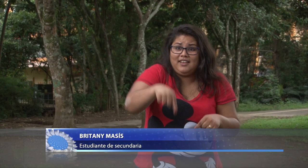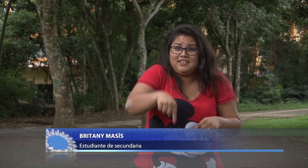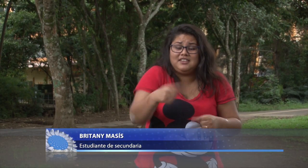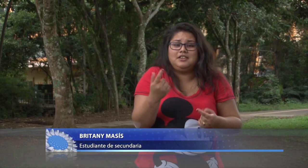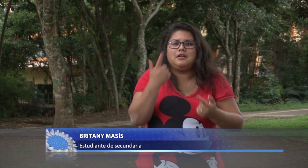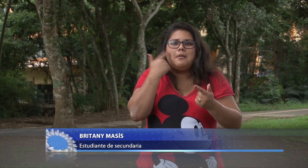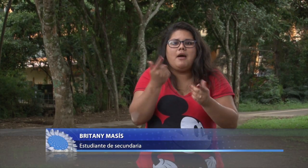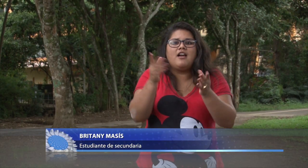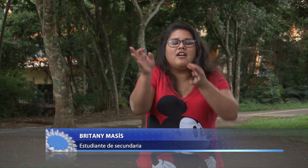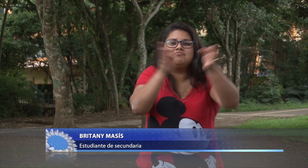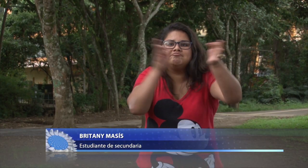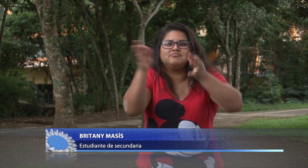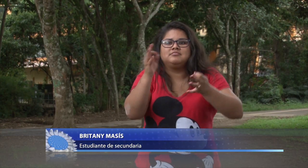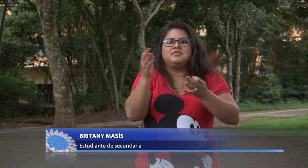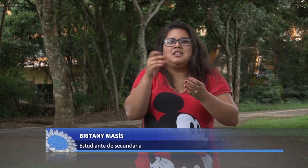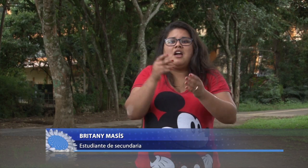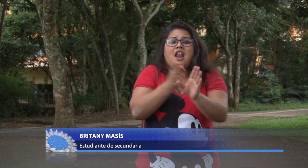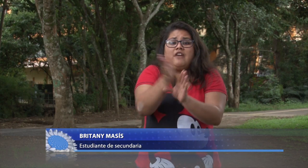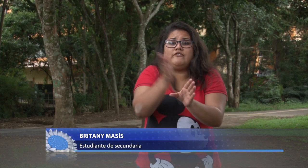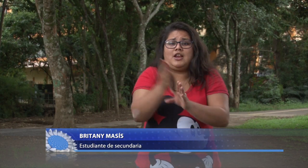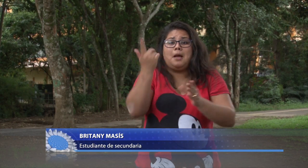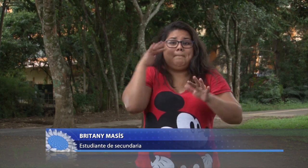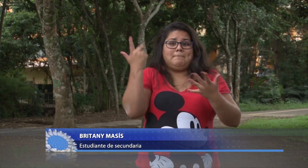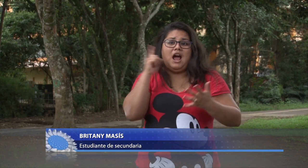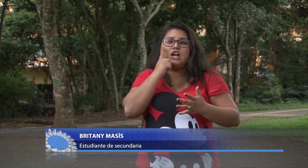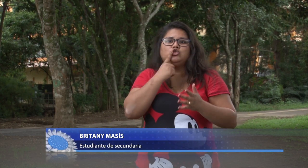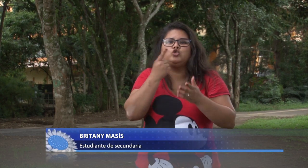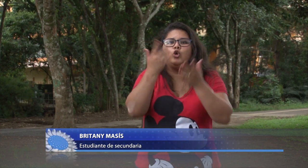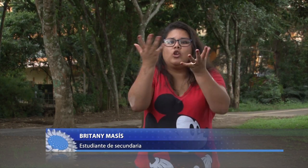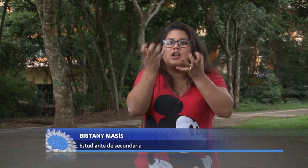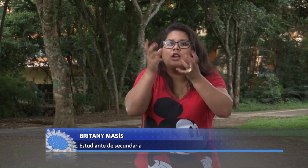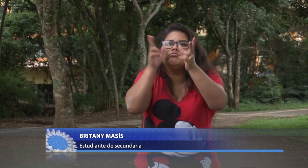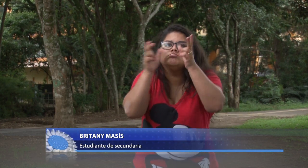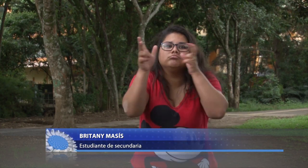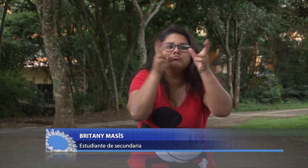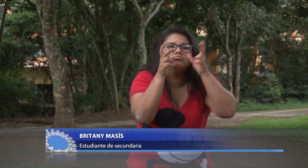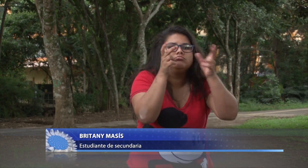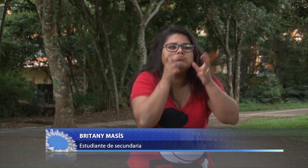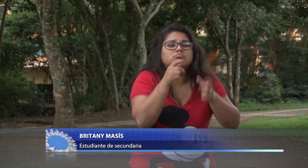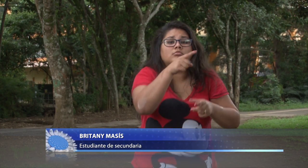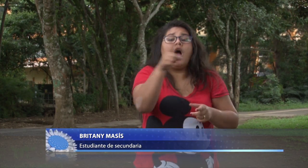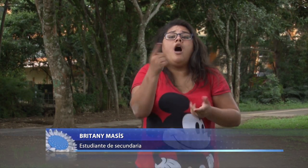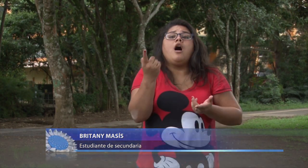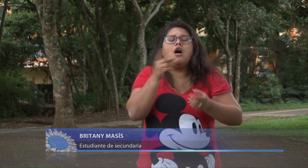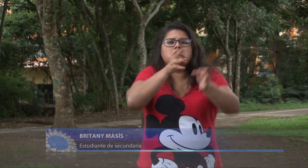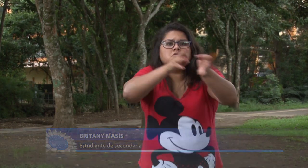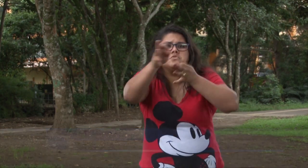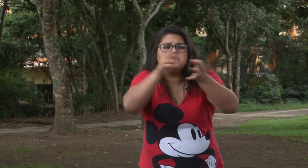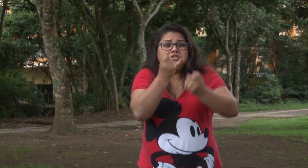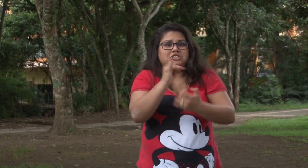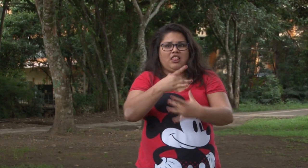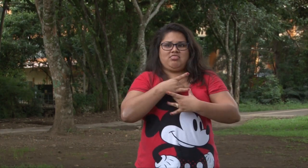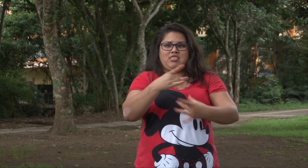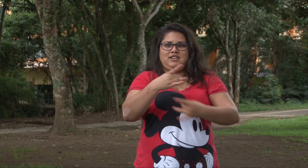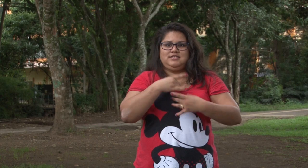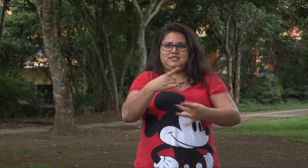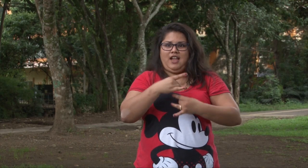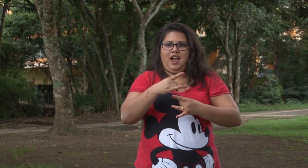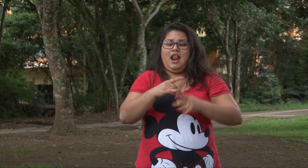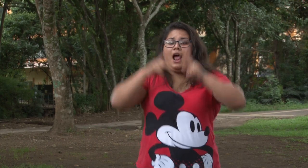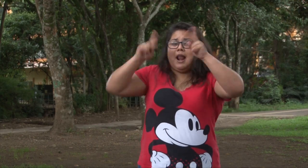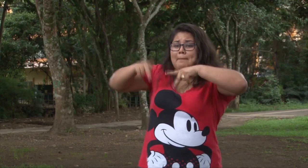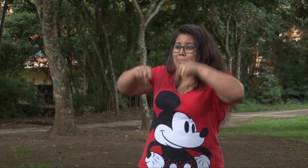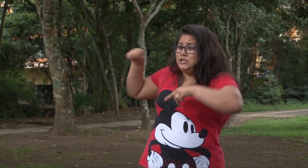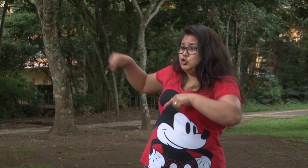yo vine aquí porque para que me explicarán qué carreras habían para saber nosotros como sordos a cuáles